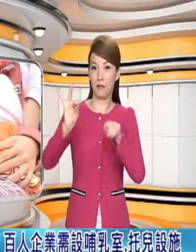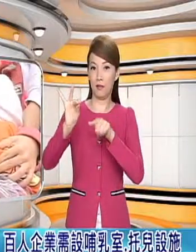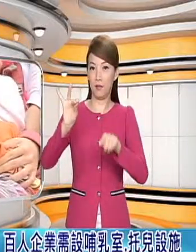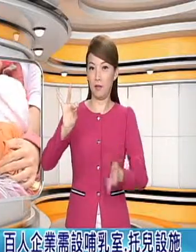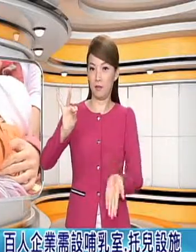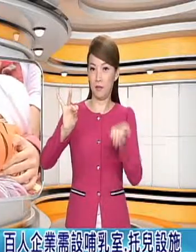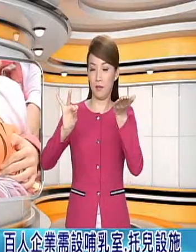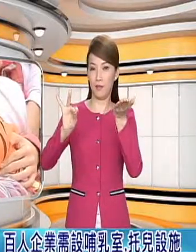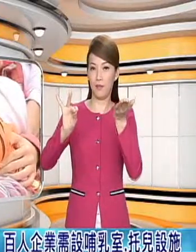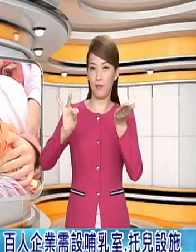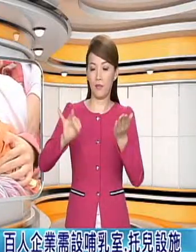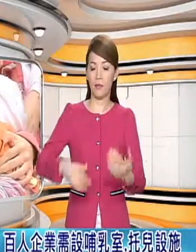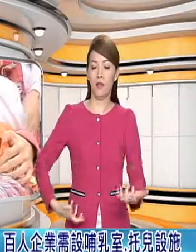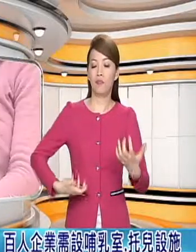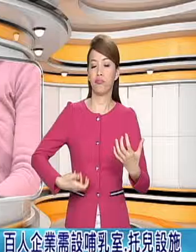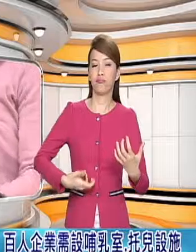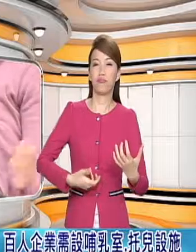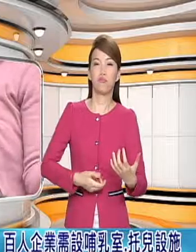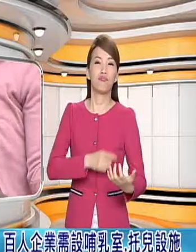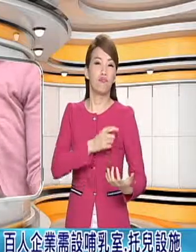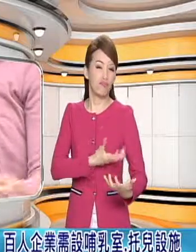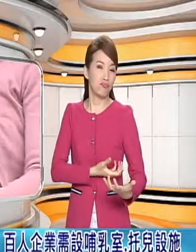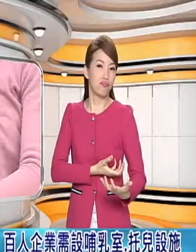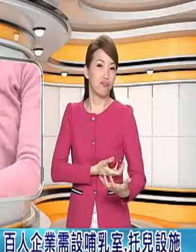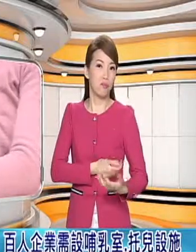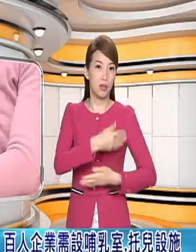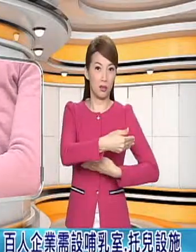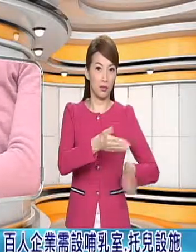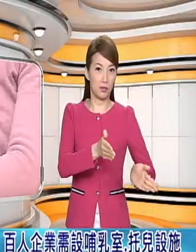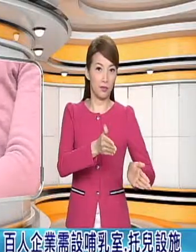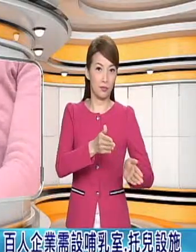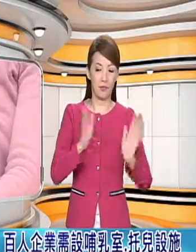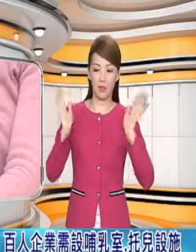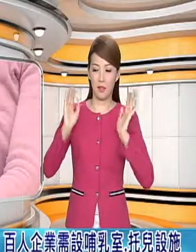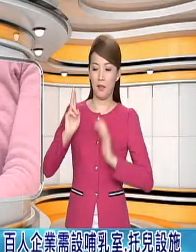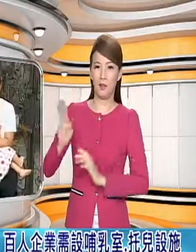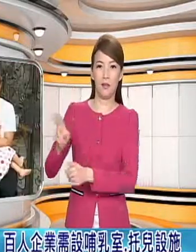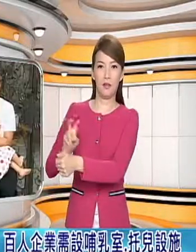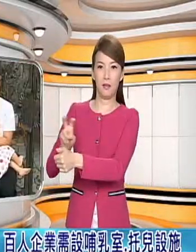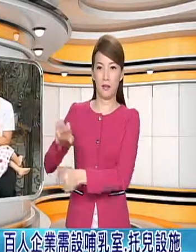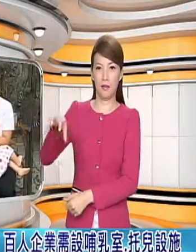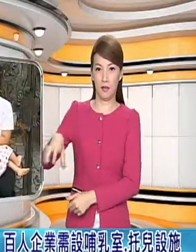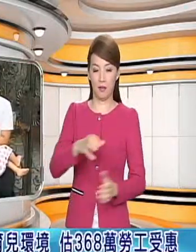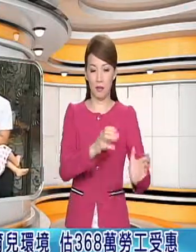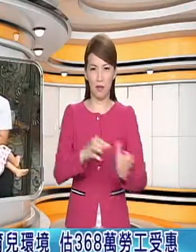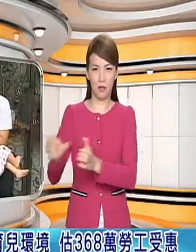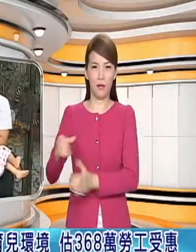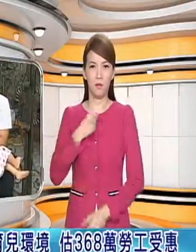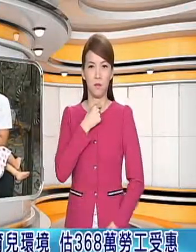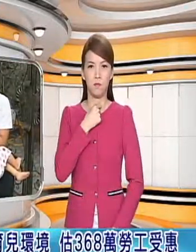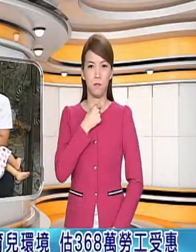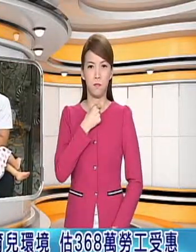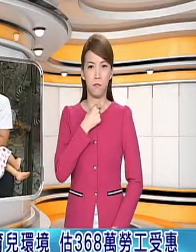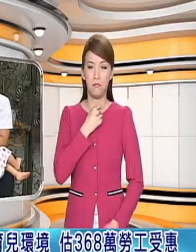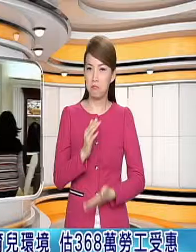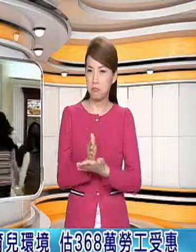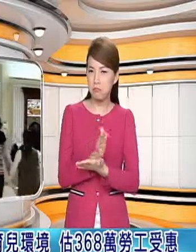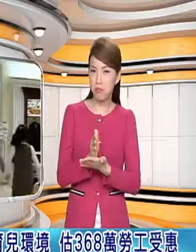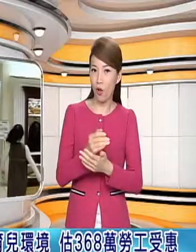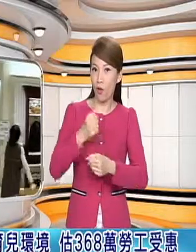要设立补给乳室以及托儿设施，预估将会有超过368万的受